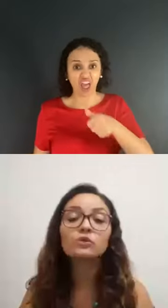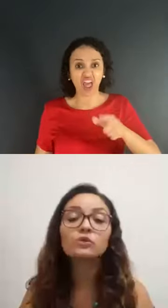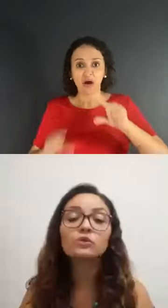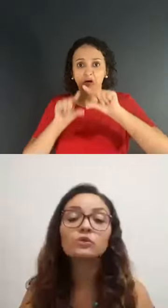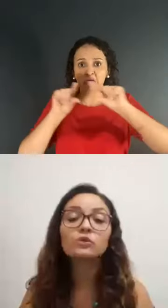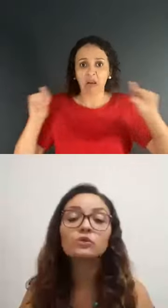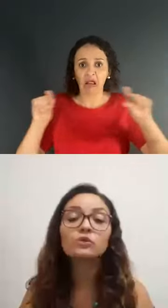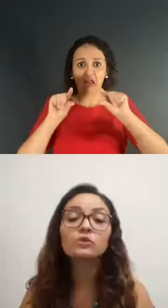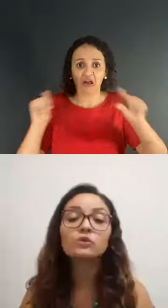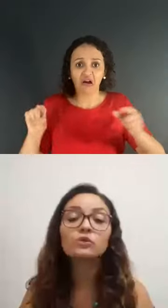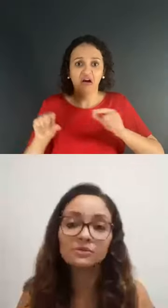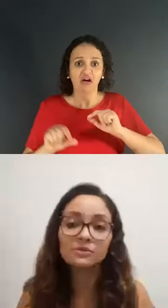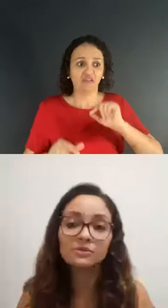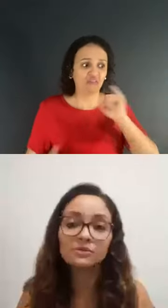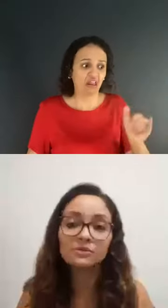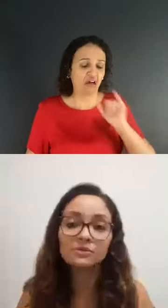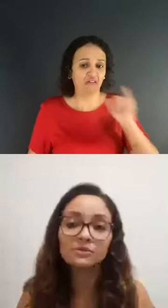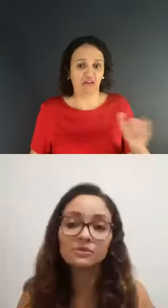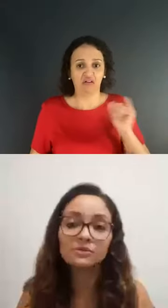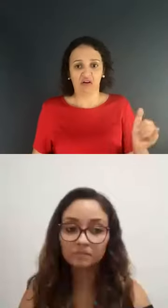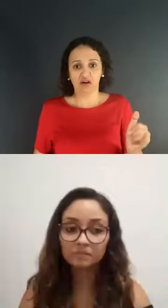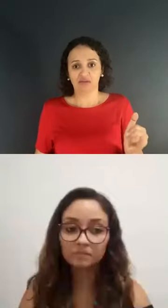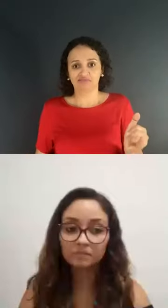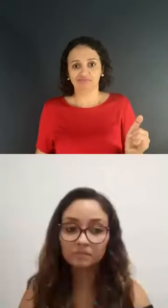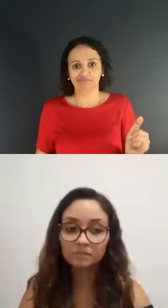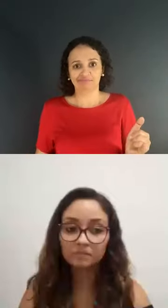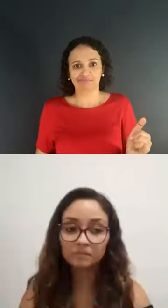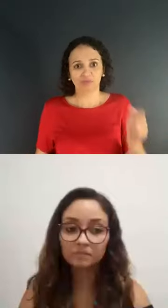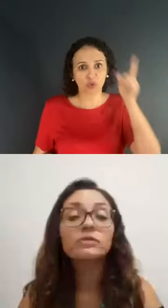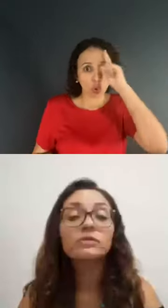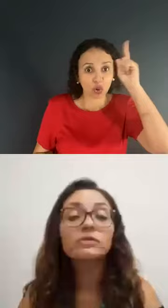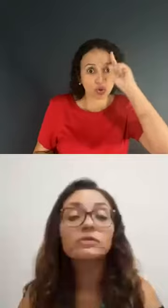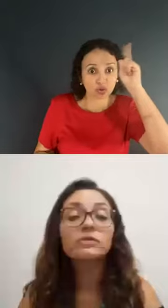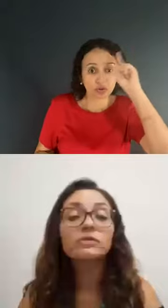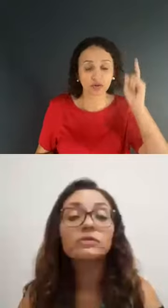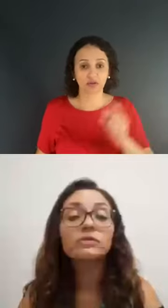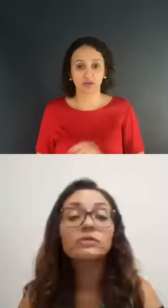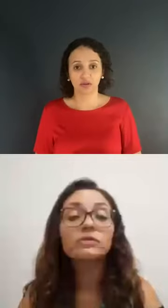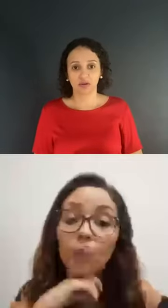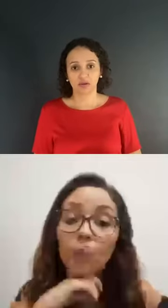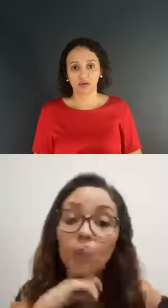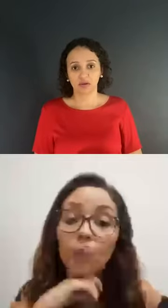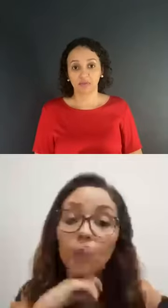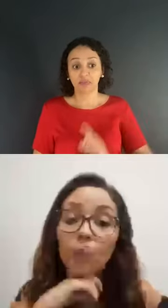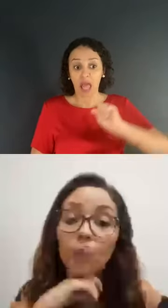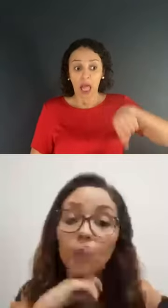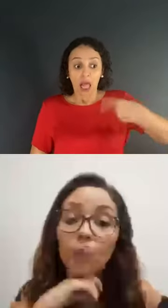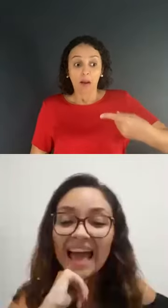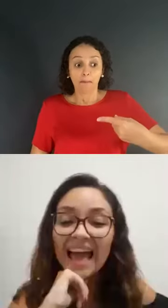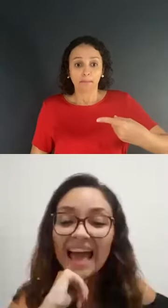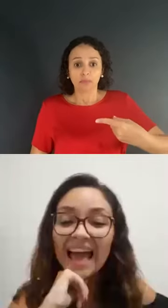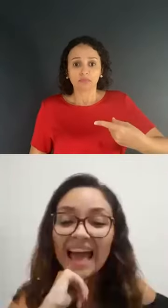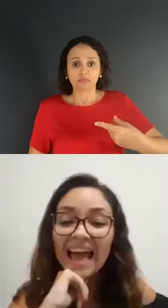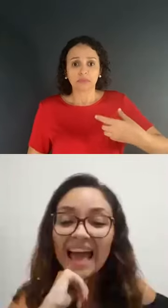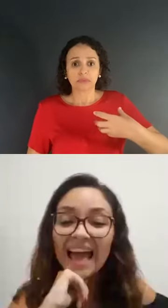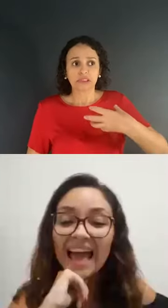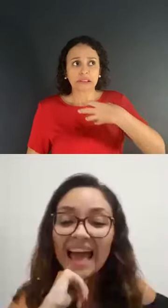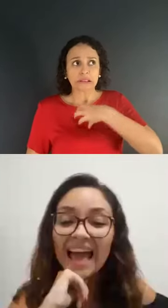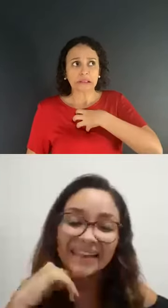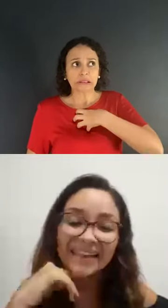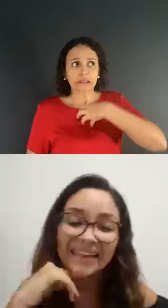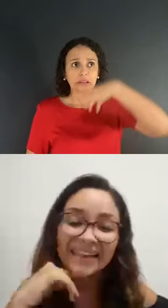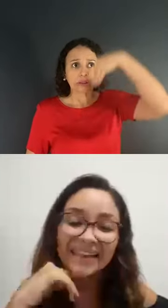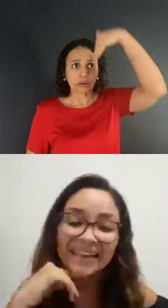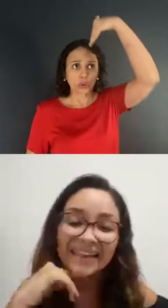muito costumeiras de ser usadas. E logo em seguida a gente traz a culpa, né? As